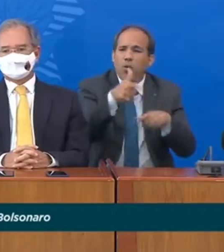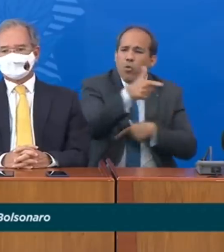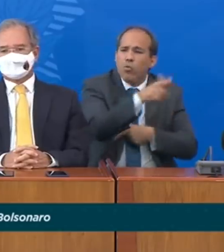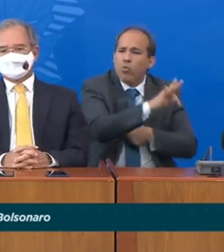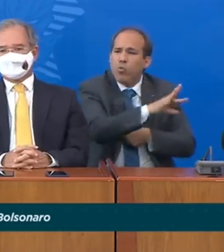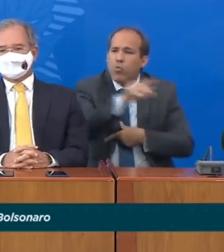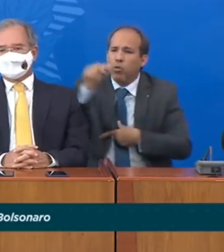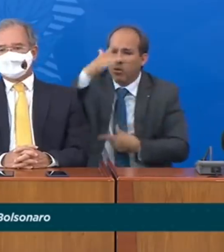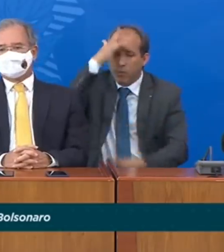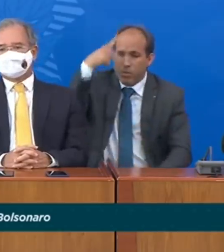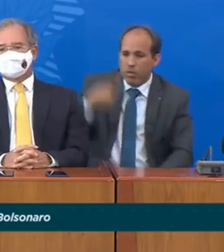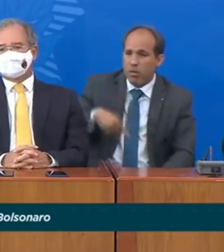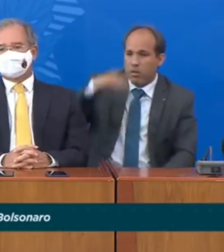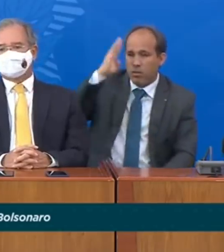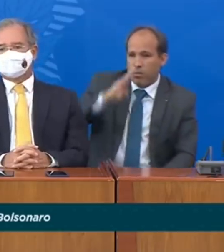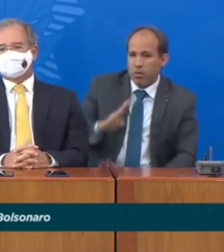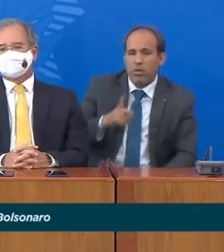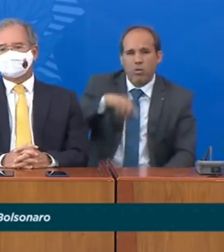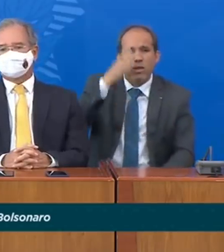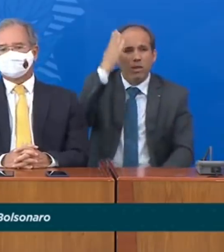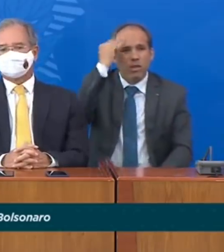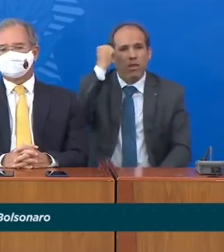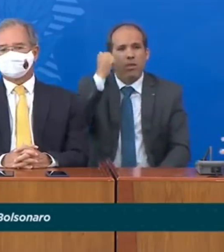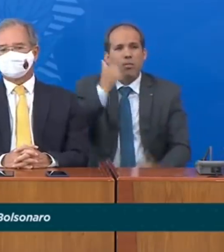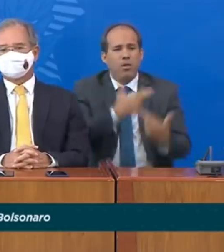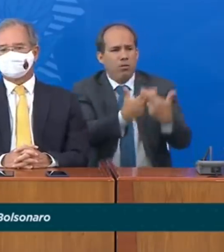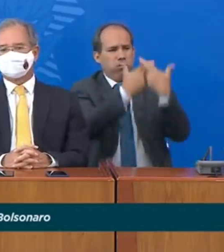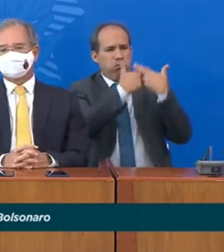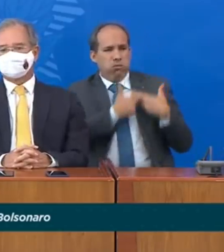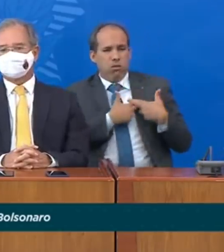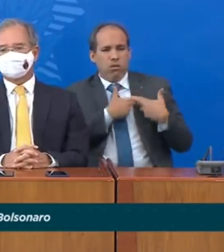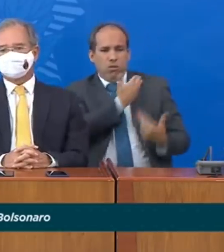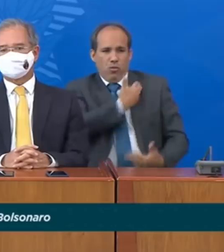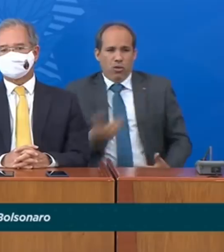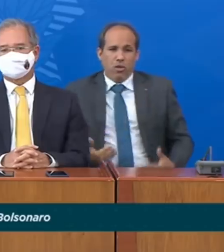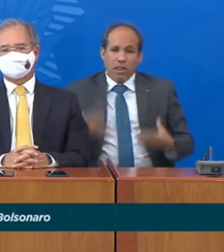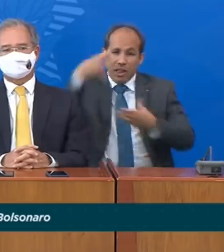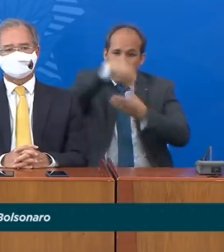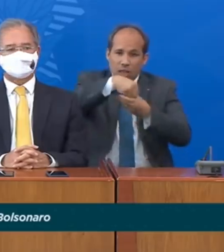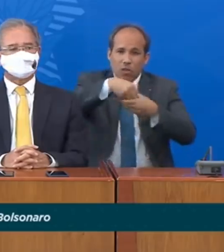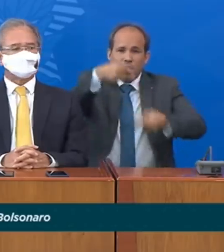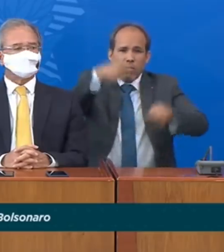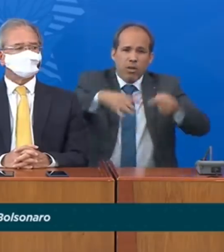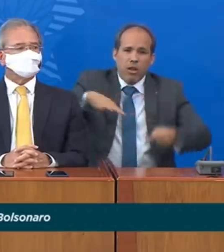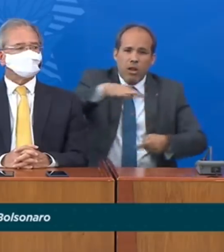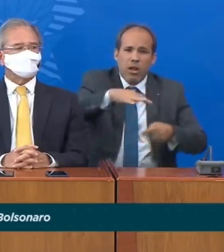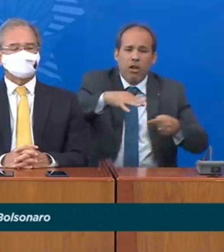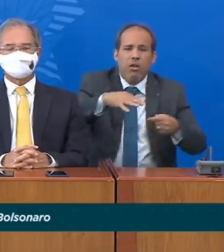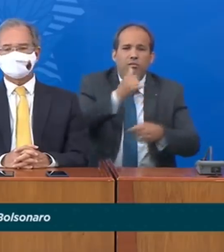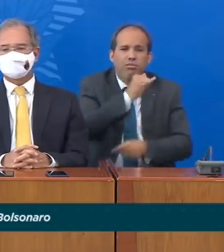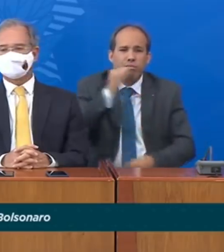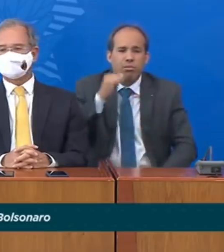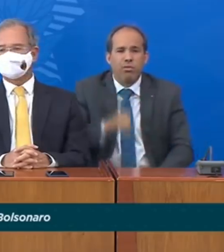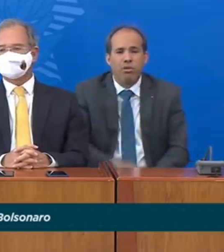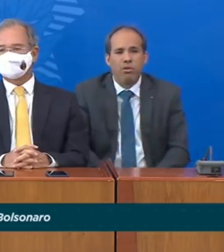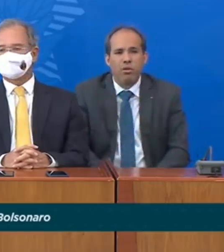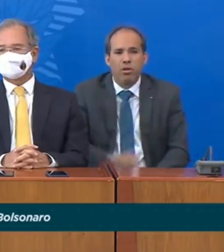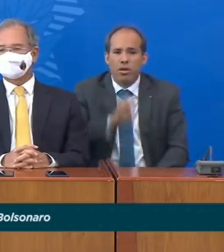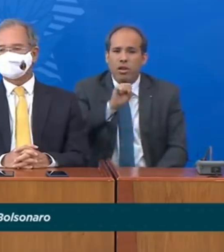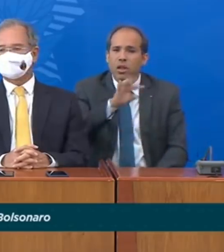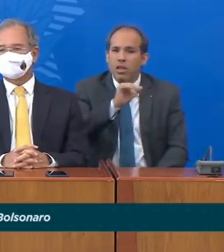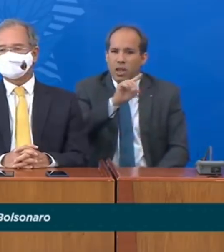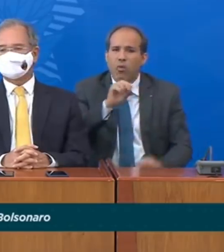E nós sabemos do peso do Estado na política energética. Quando falo Estado,